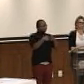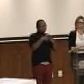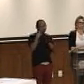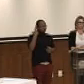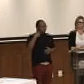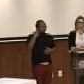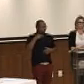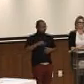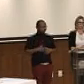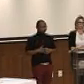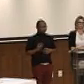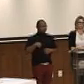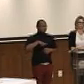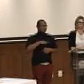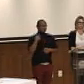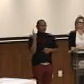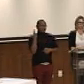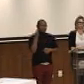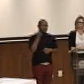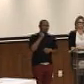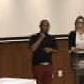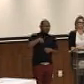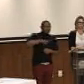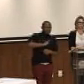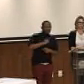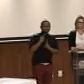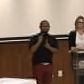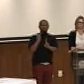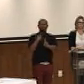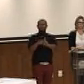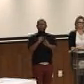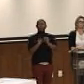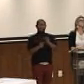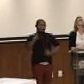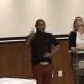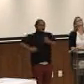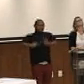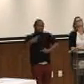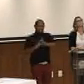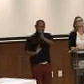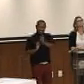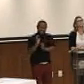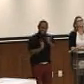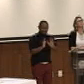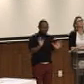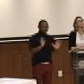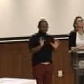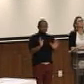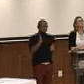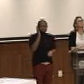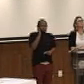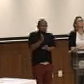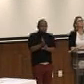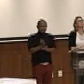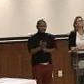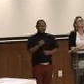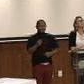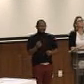O maior desafio que a gente tem hoje aqui, como gestor, é mediar conflitos. Os conflitos que se instalam pelas